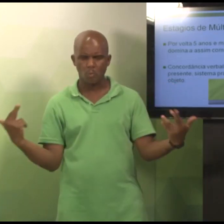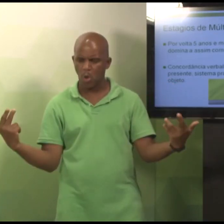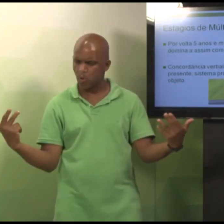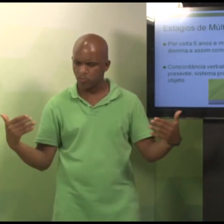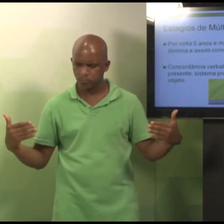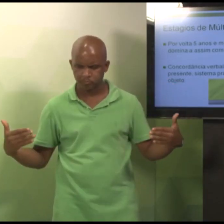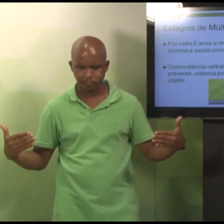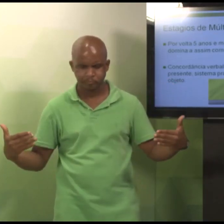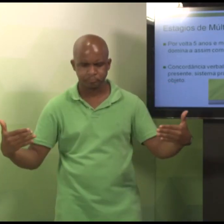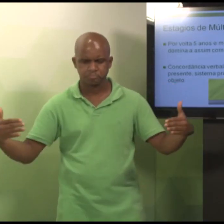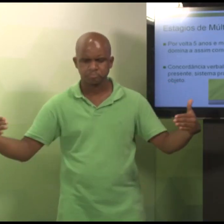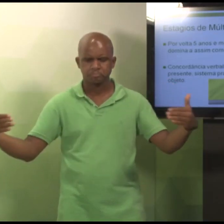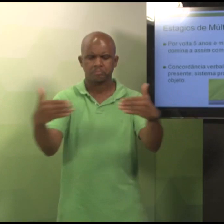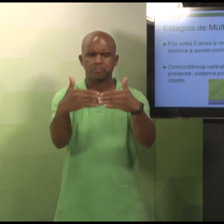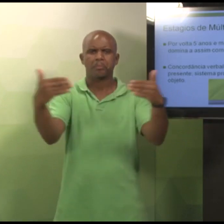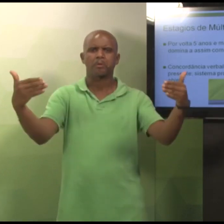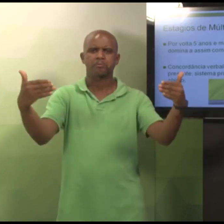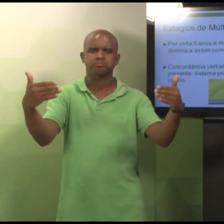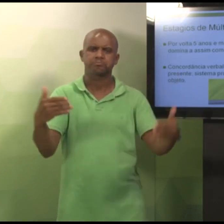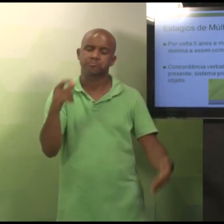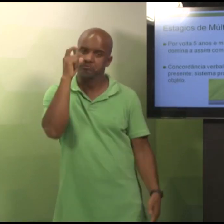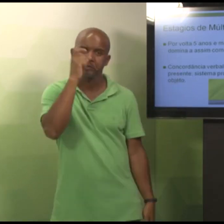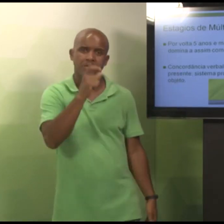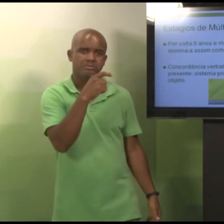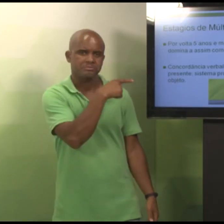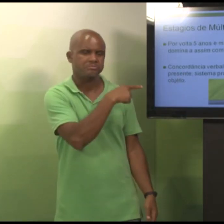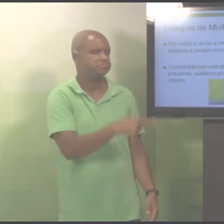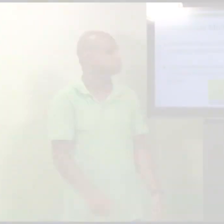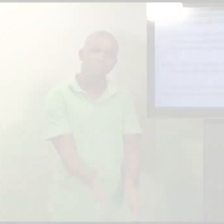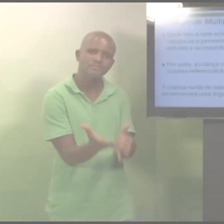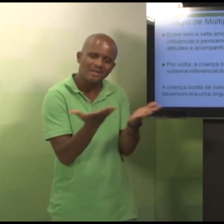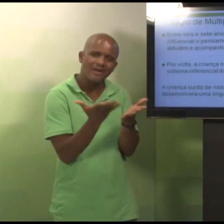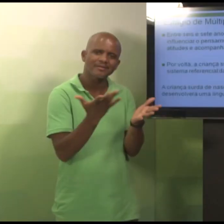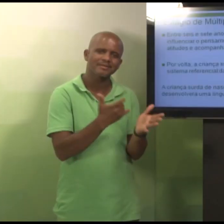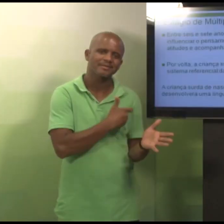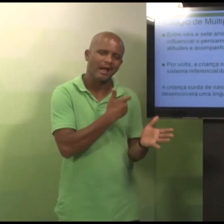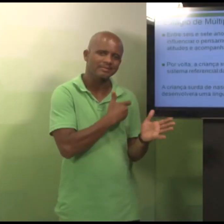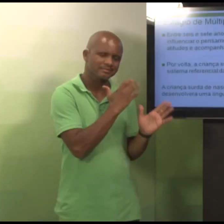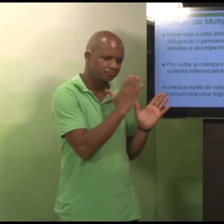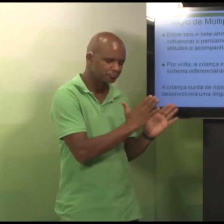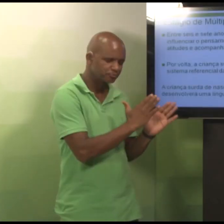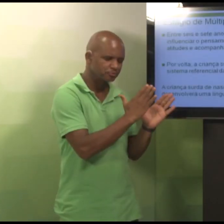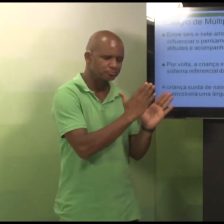Assim como o ouvinte. É o mesmo processo. Veja que interessante.